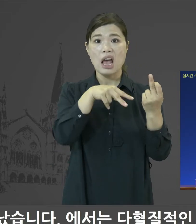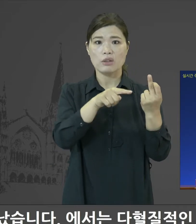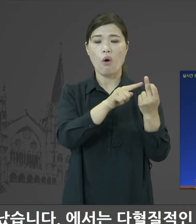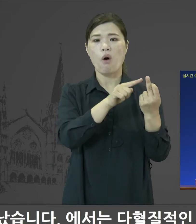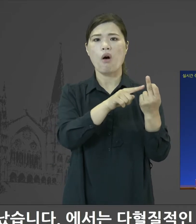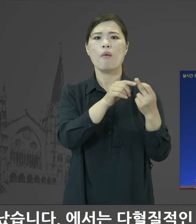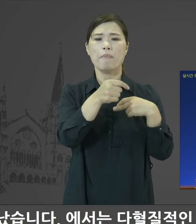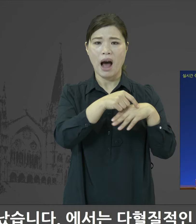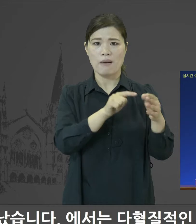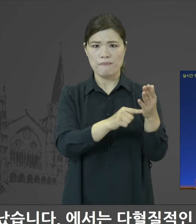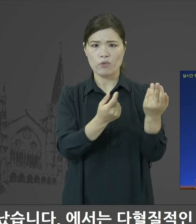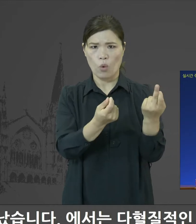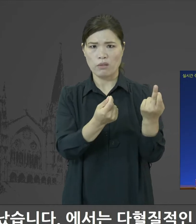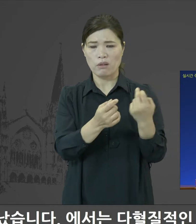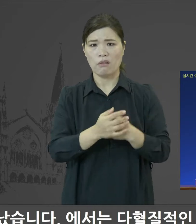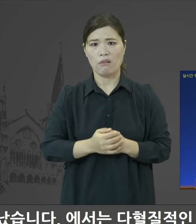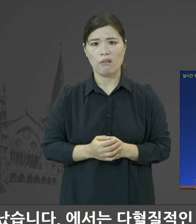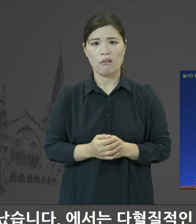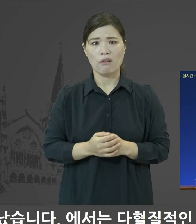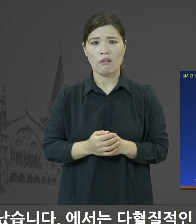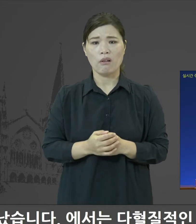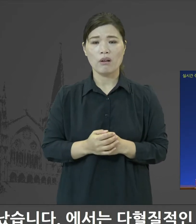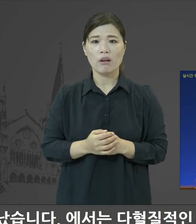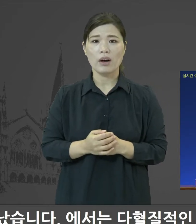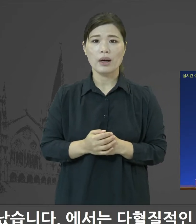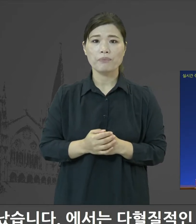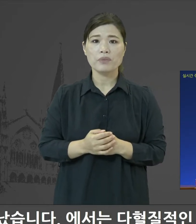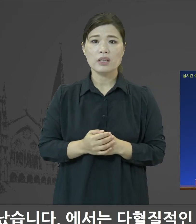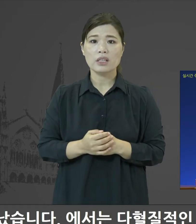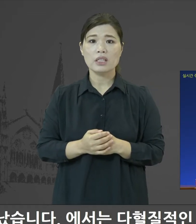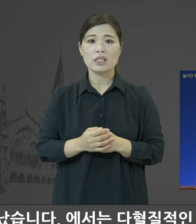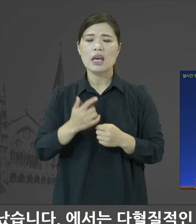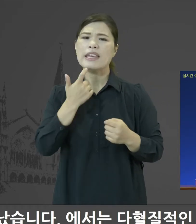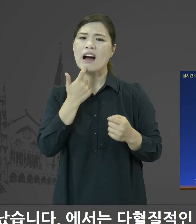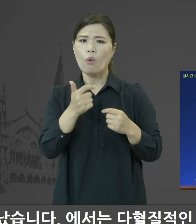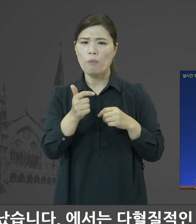가득했으면 그 자리까지 갔겠습니까? 야곱이 도망갈